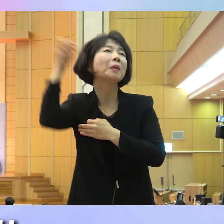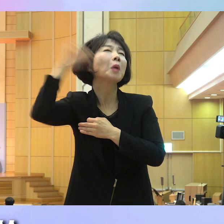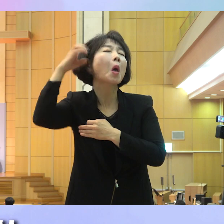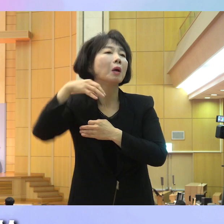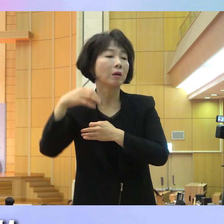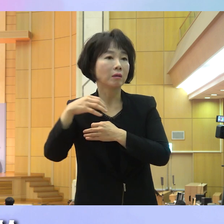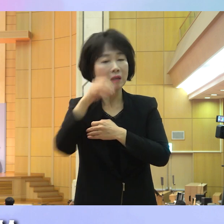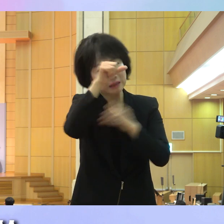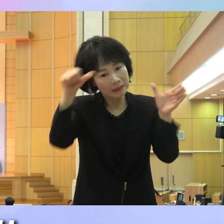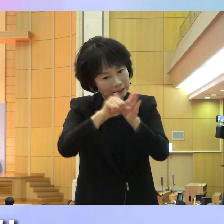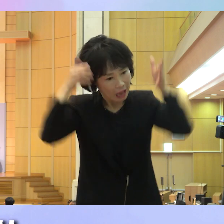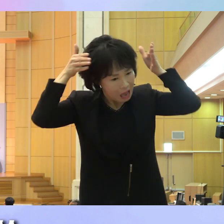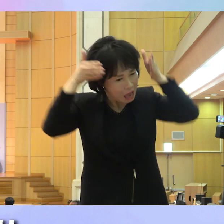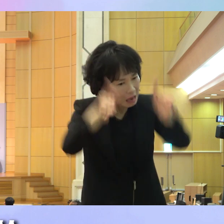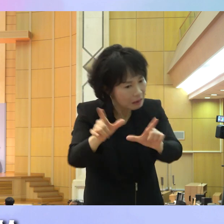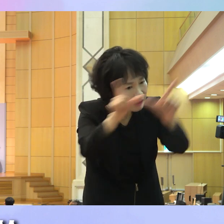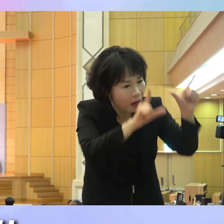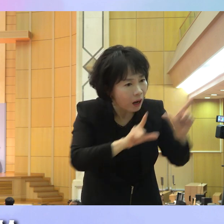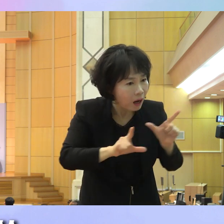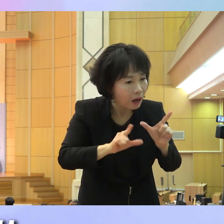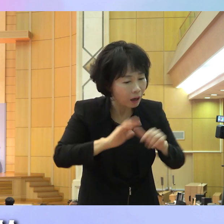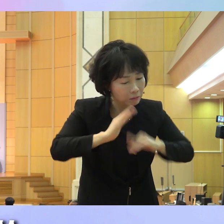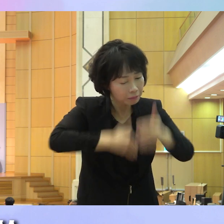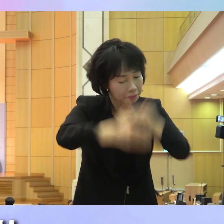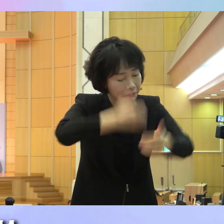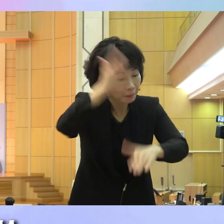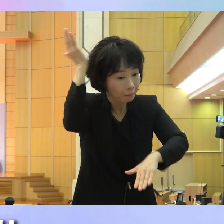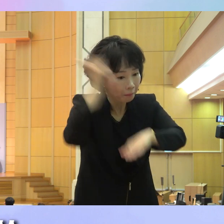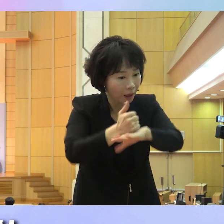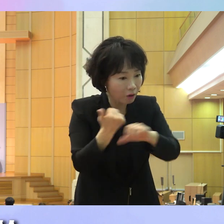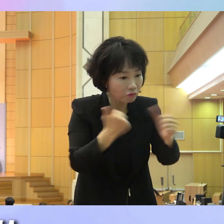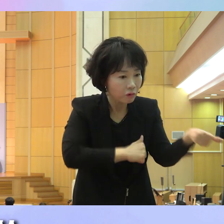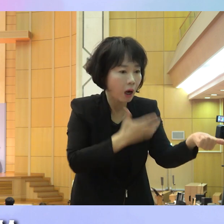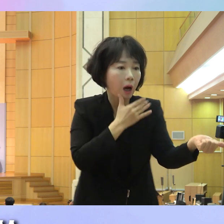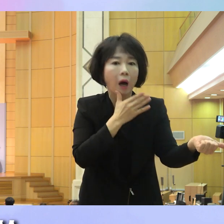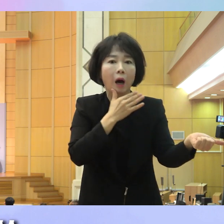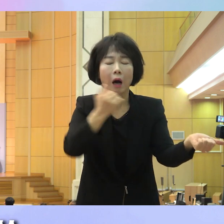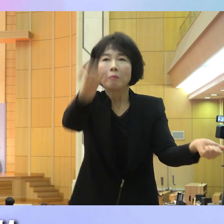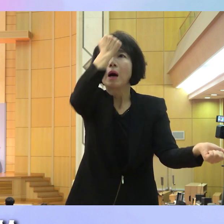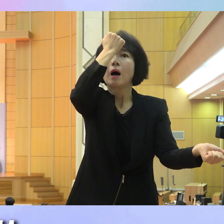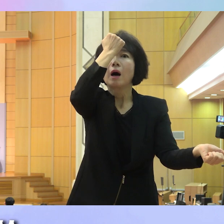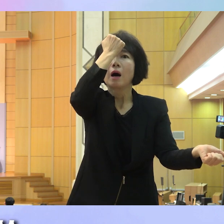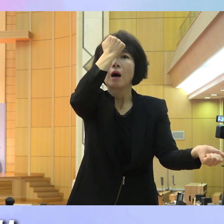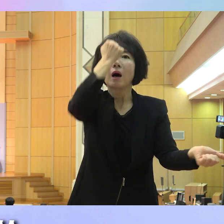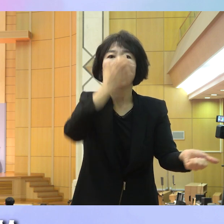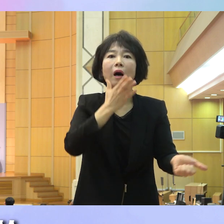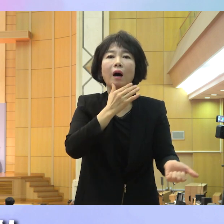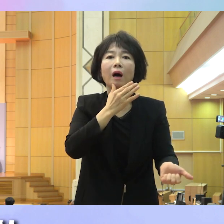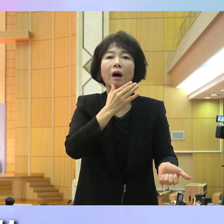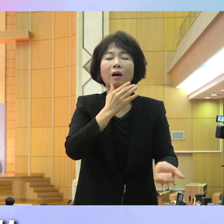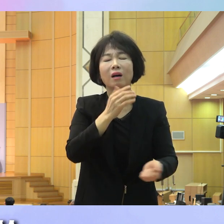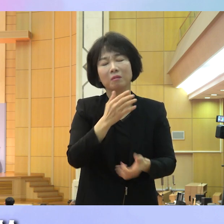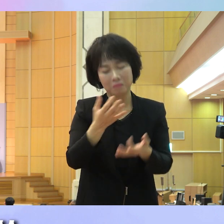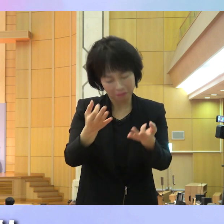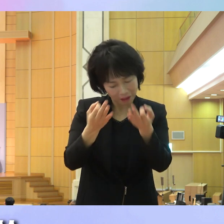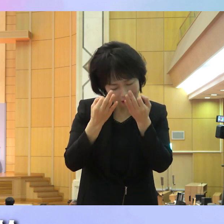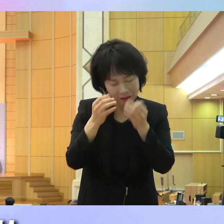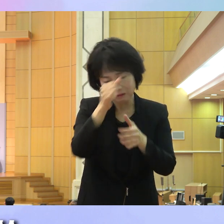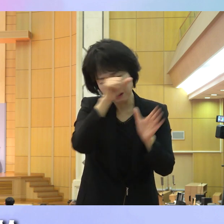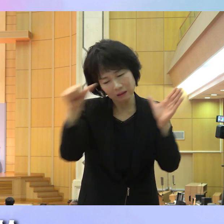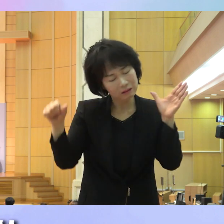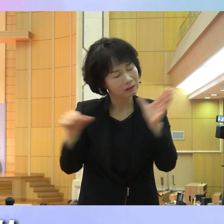살다가 한평생 끝나고 죽게 되면 한마디로 참 인생은